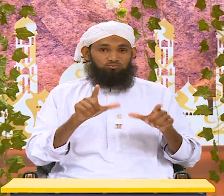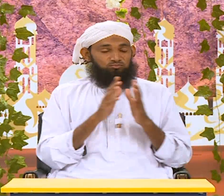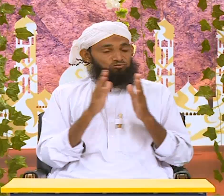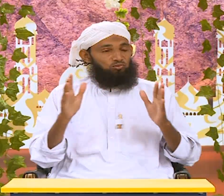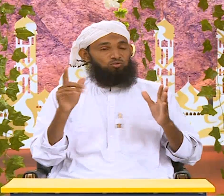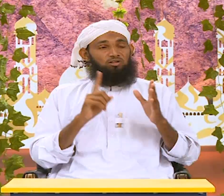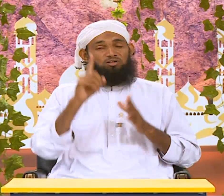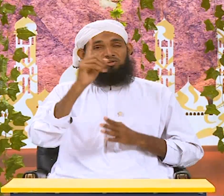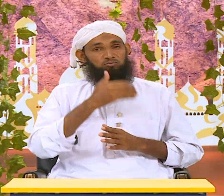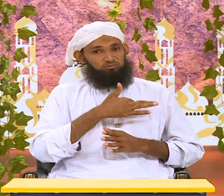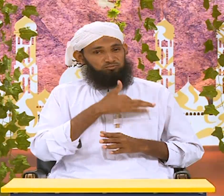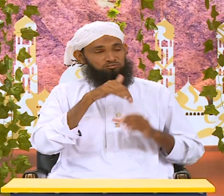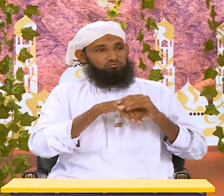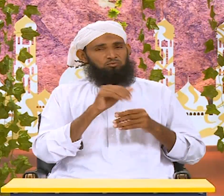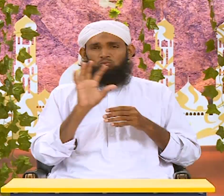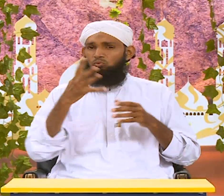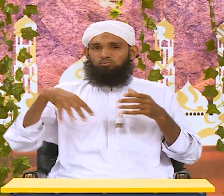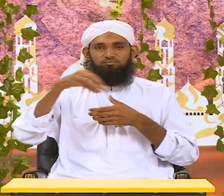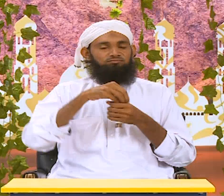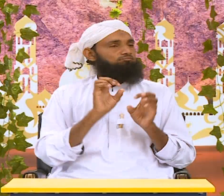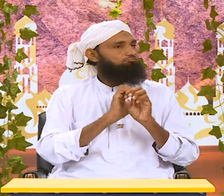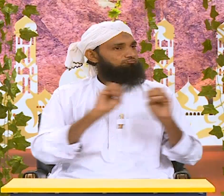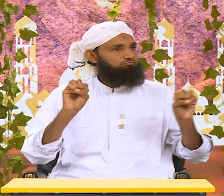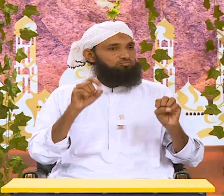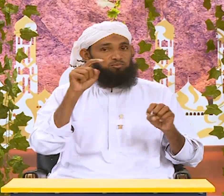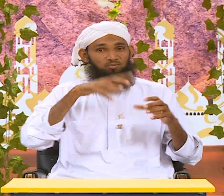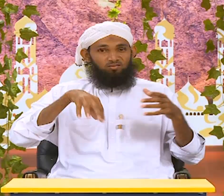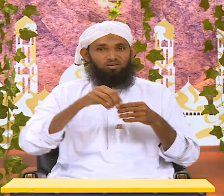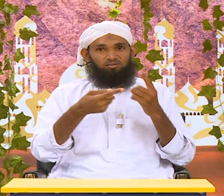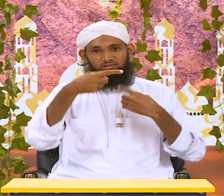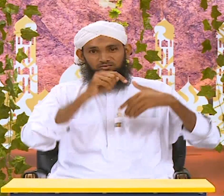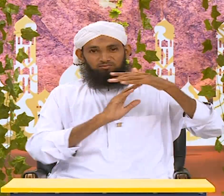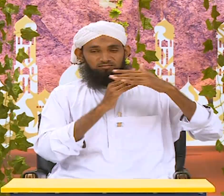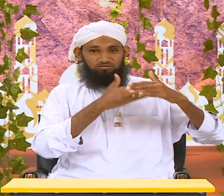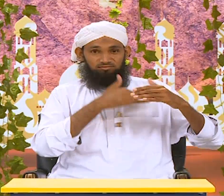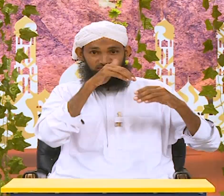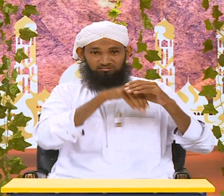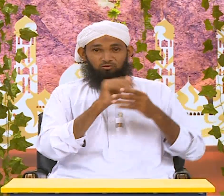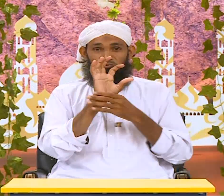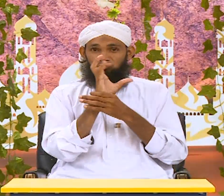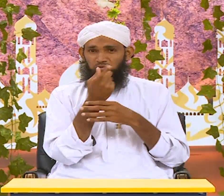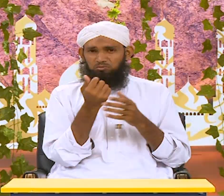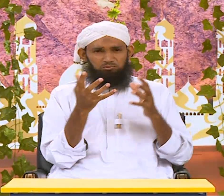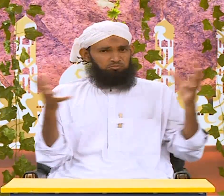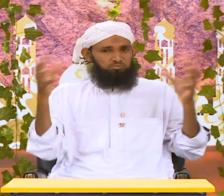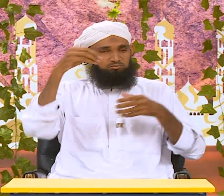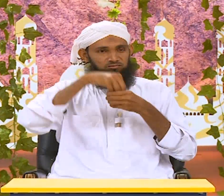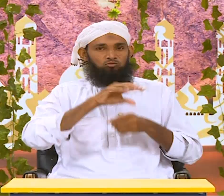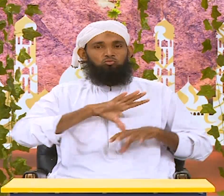یاد، اس کی محبت کے سوا کچھ باقی ہی نہ ہو، ان پاکیزہ دل اولیاء کرام کو دنیا کی کثرت کچھ نقصان نہیں پہنچاتی۔